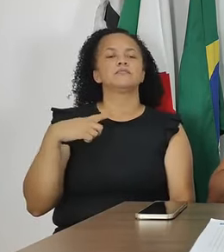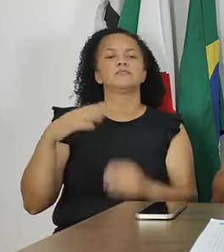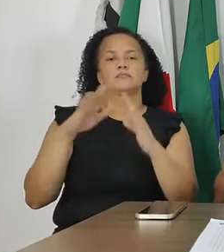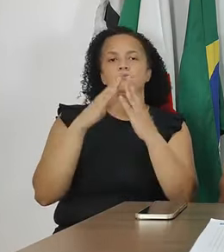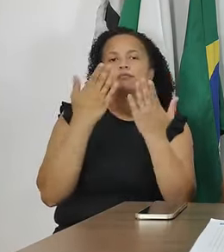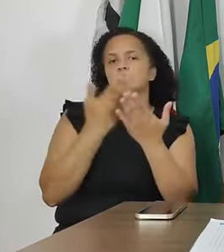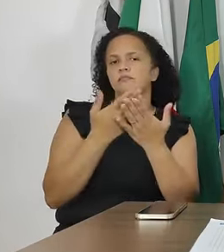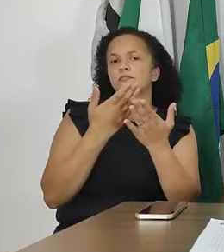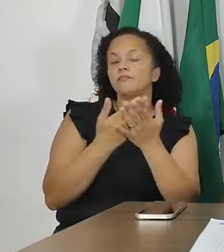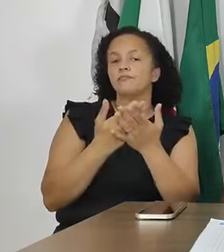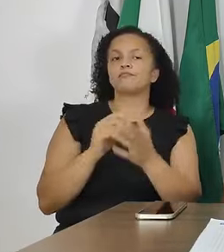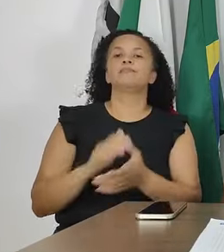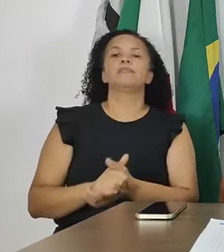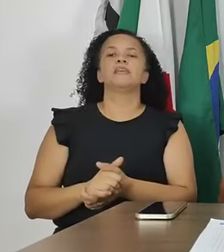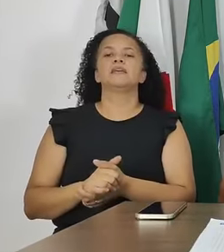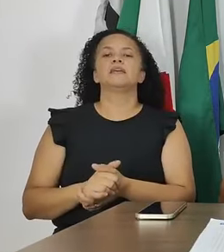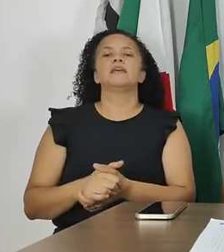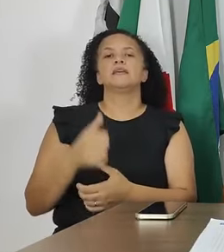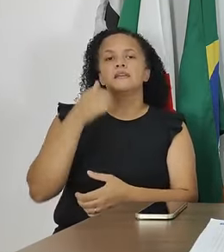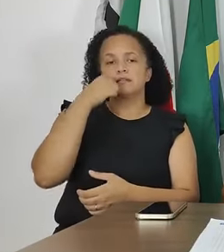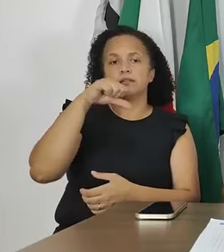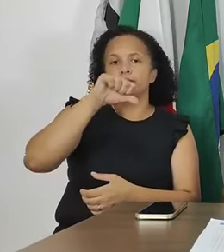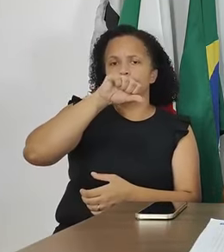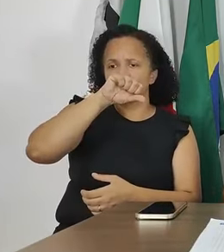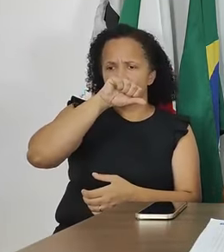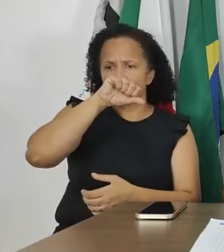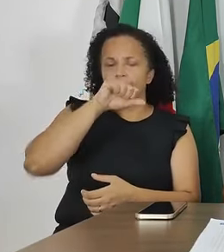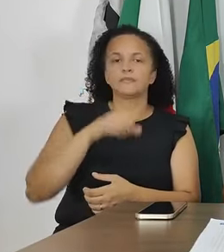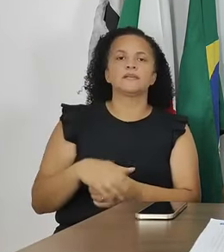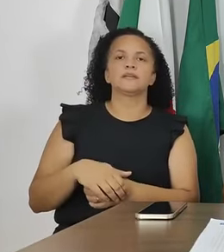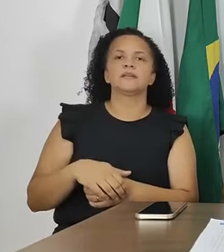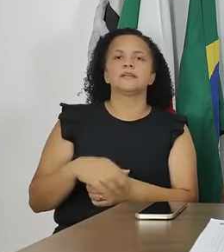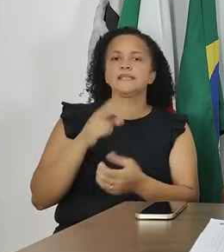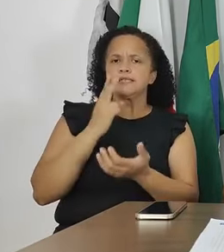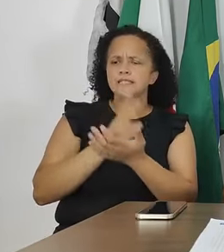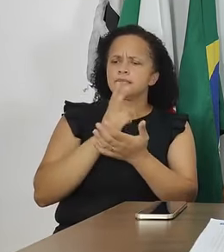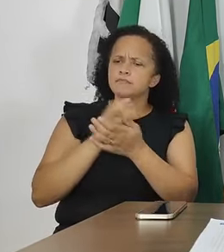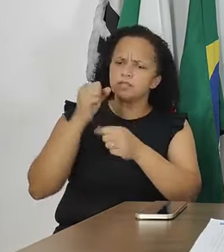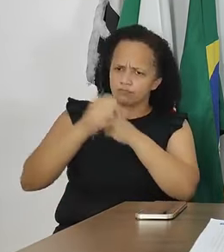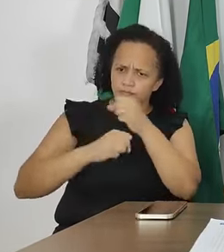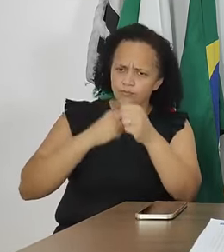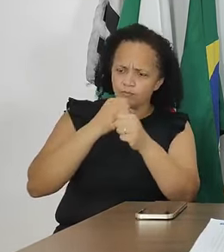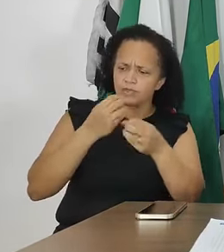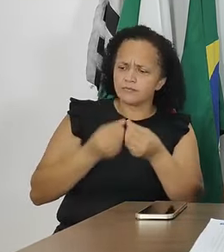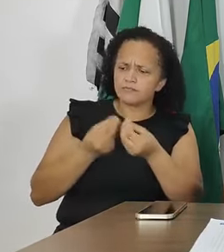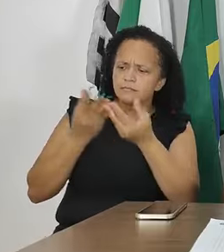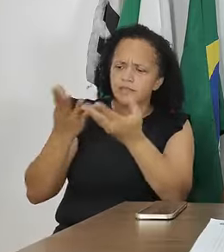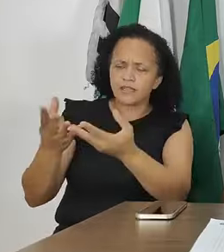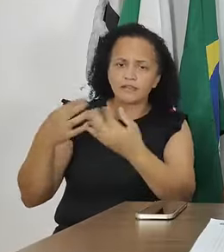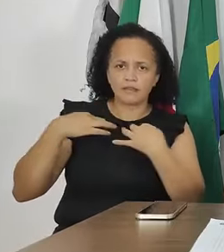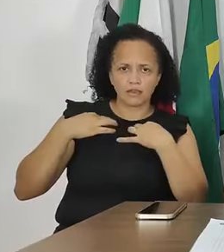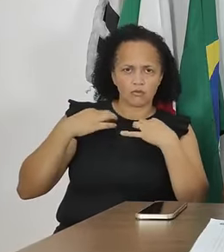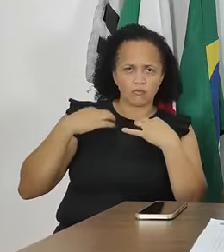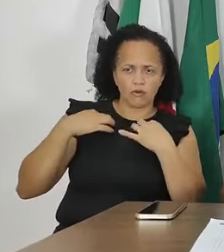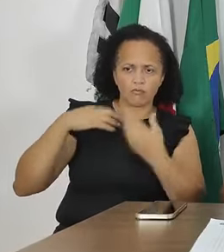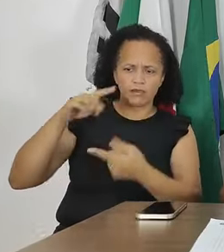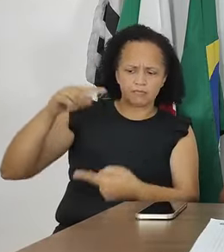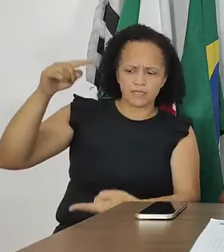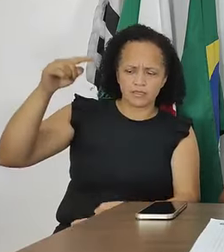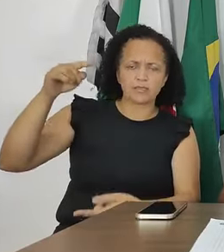sua mãe lhe trazia uma túnica pequena de ano em ano, e trazia com o seu marido e subia a oferecer o